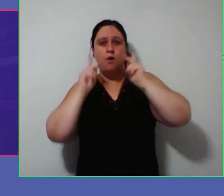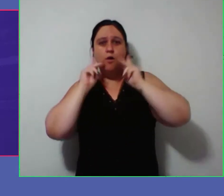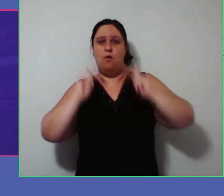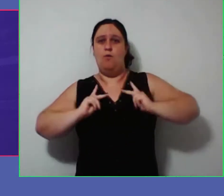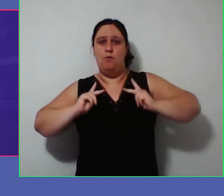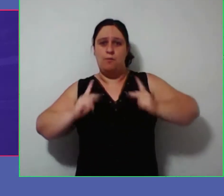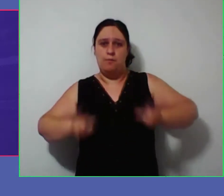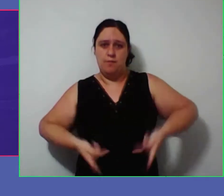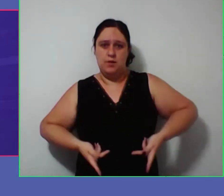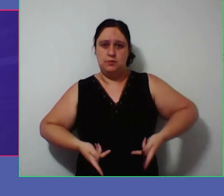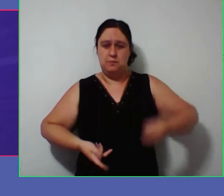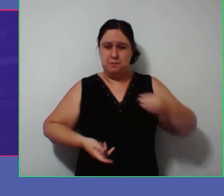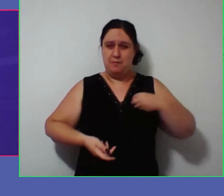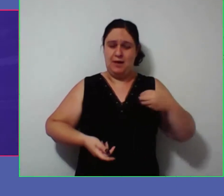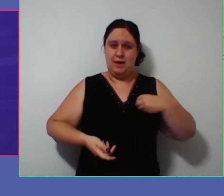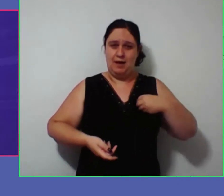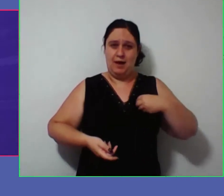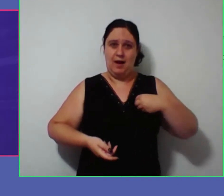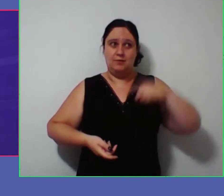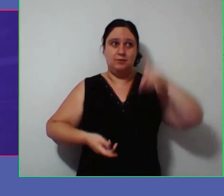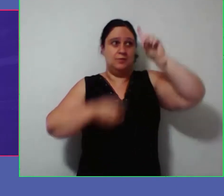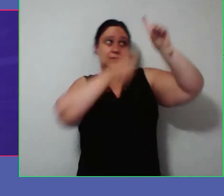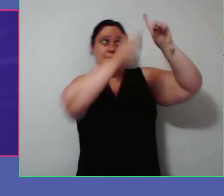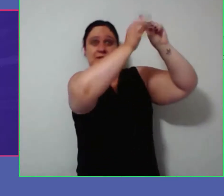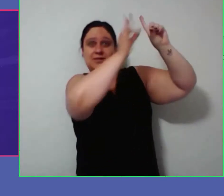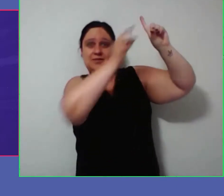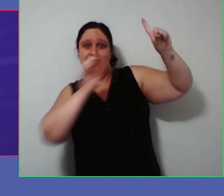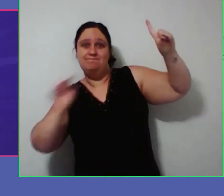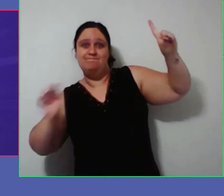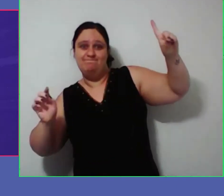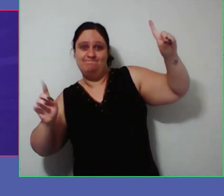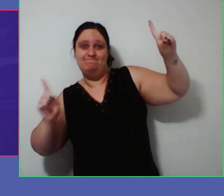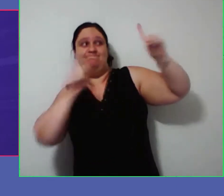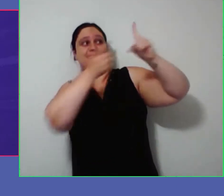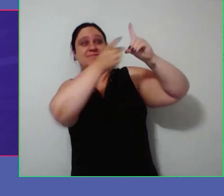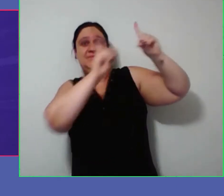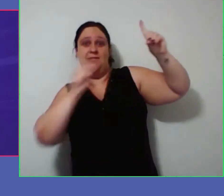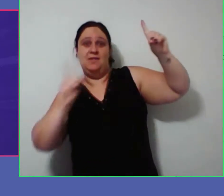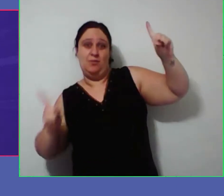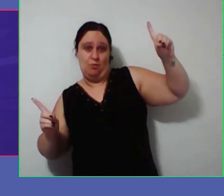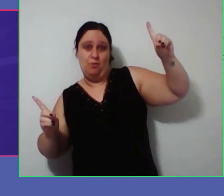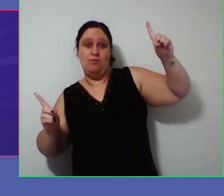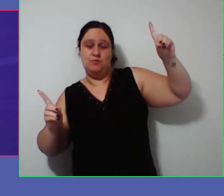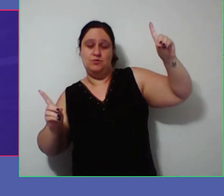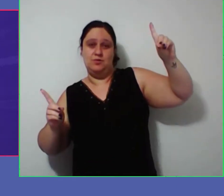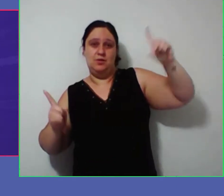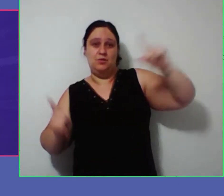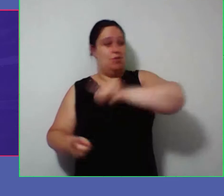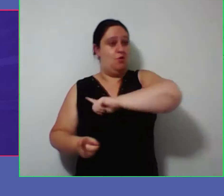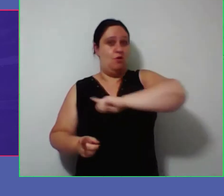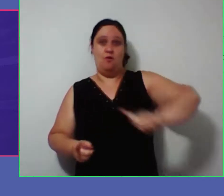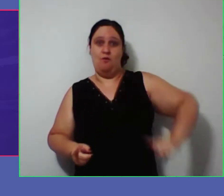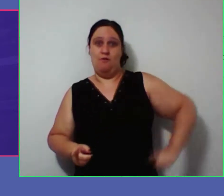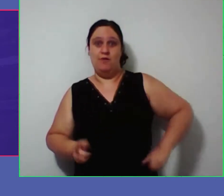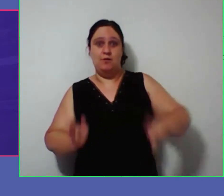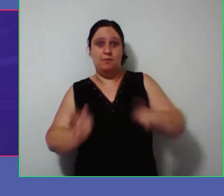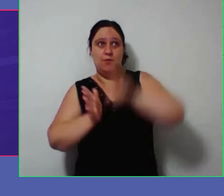Deus, saiu do governo de Deus. Portanto, hoje na